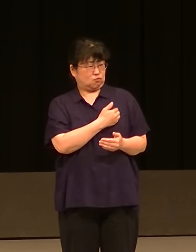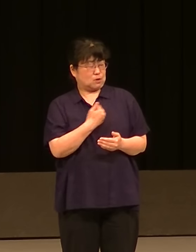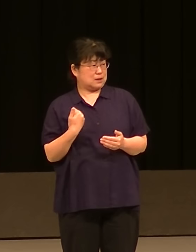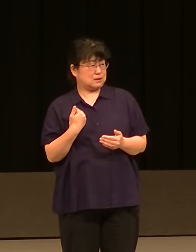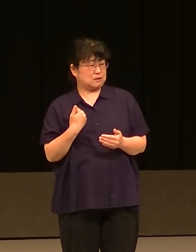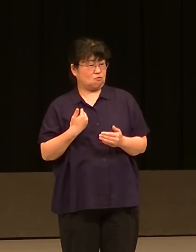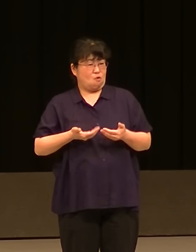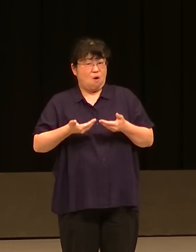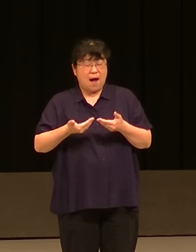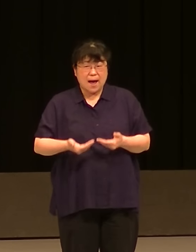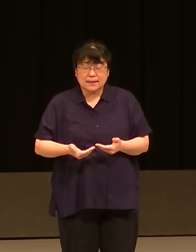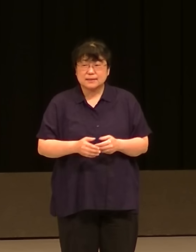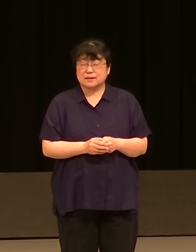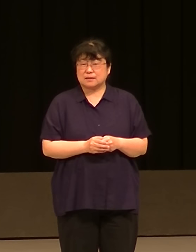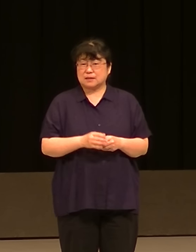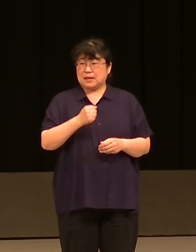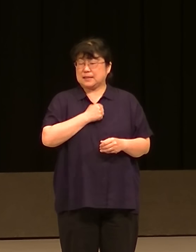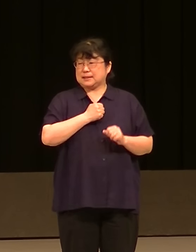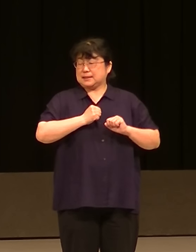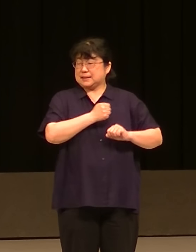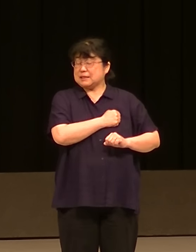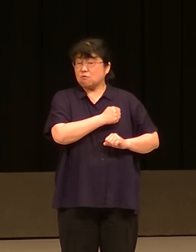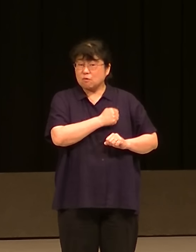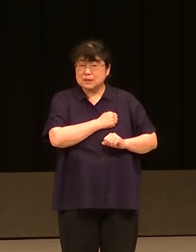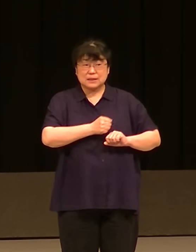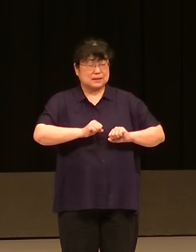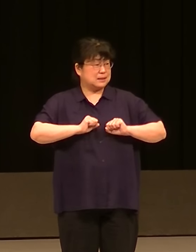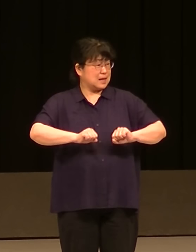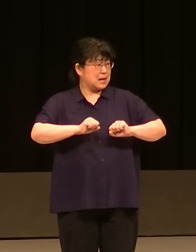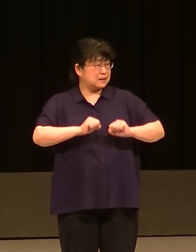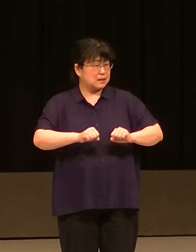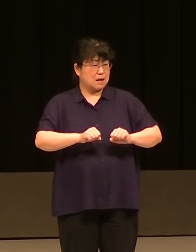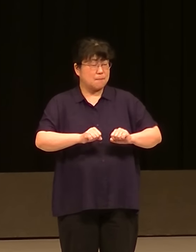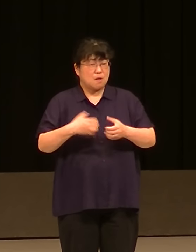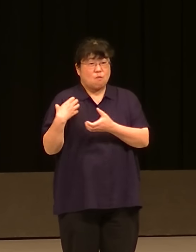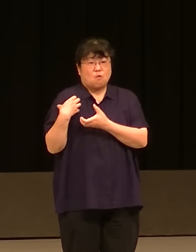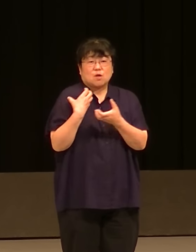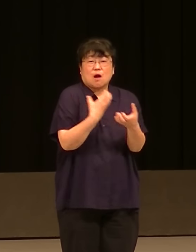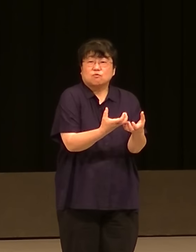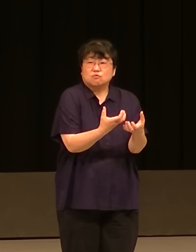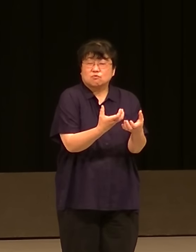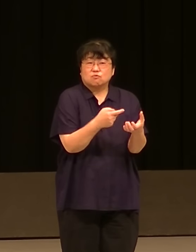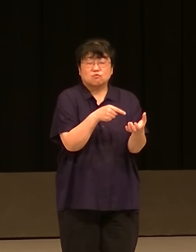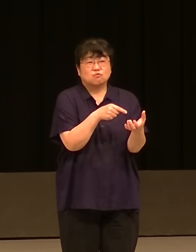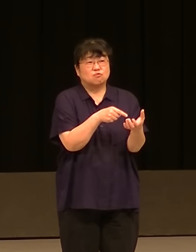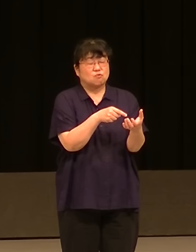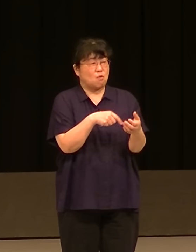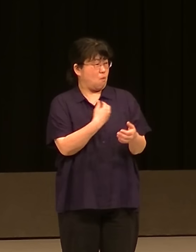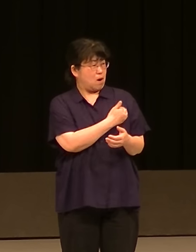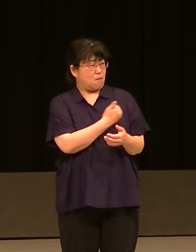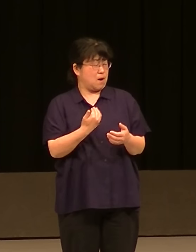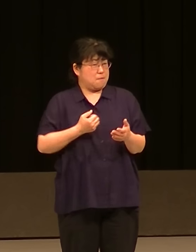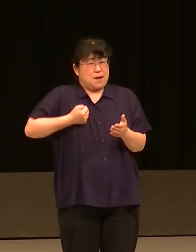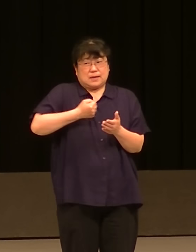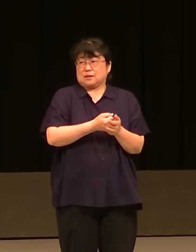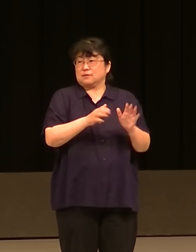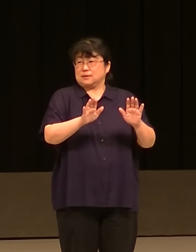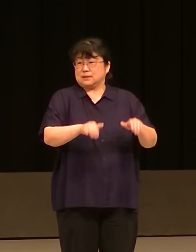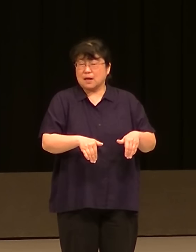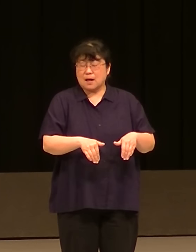を、そしてなんと生存、命までをも託してしまうということを、そう我々は決意したんだ